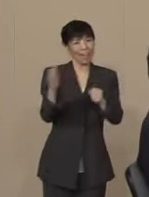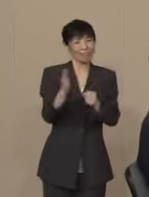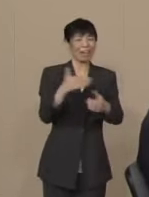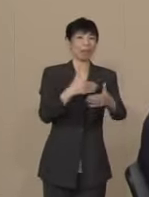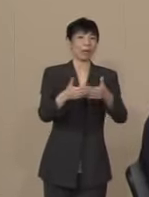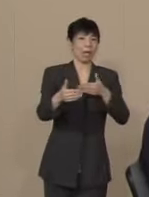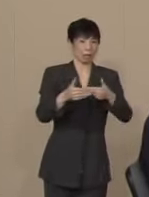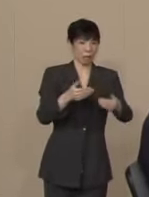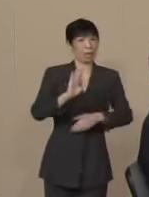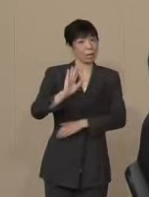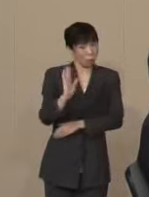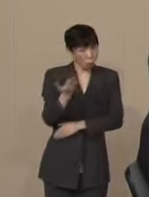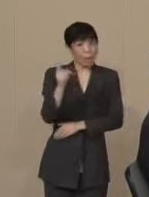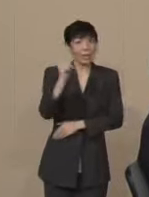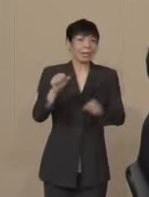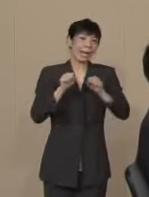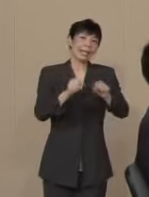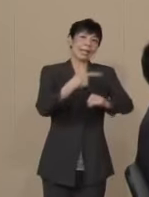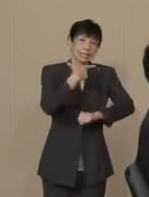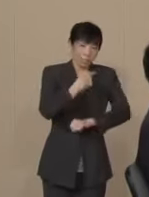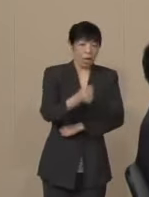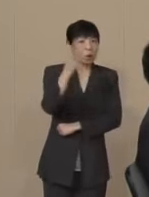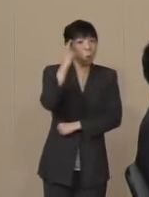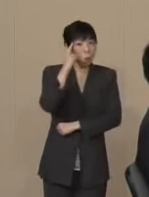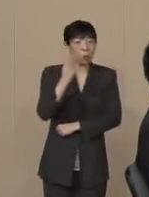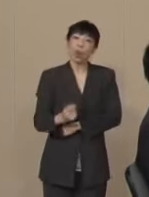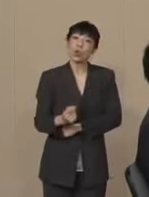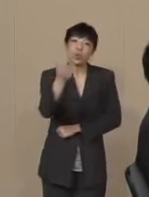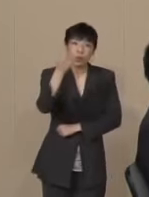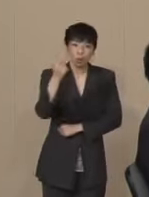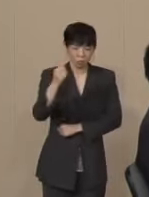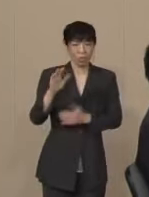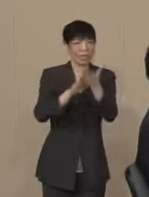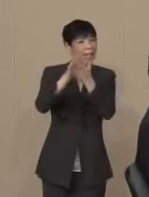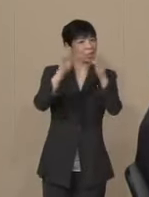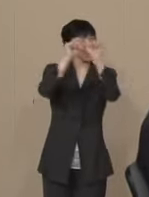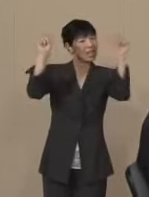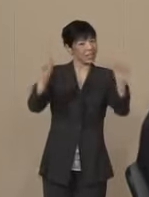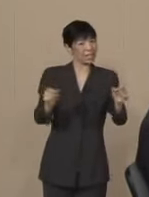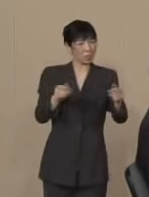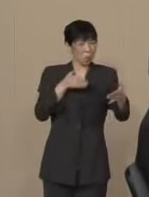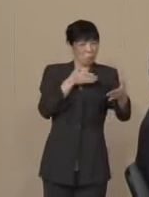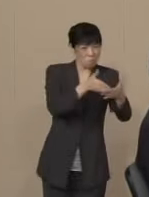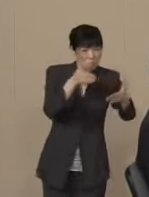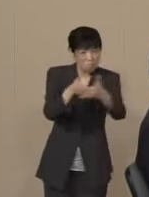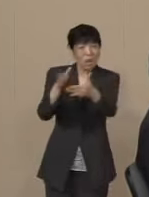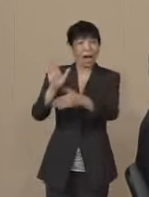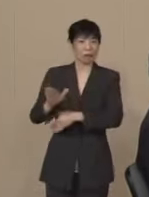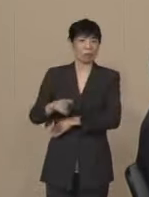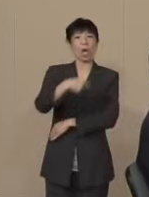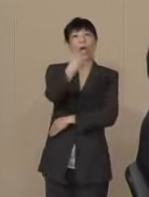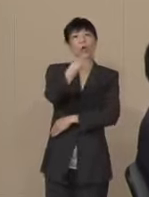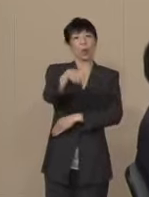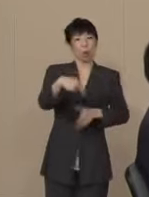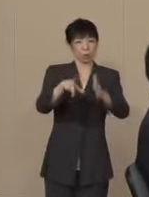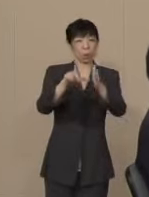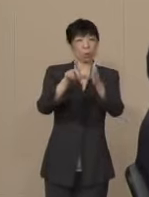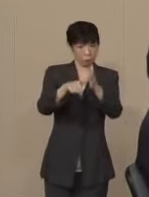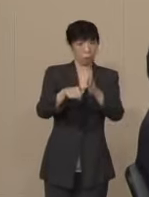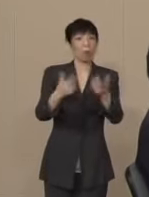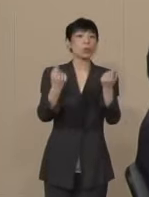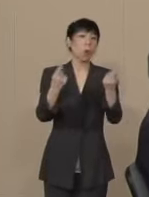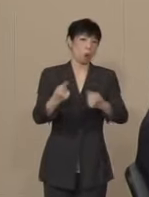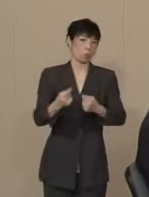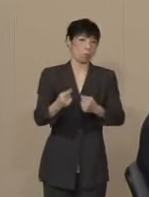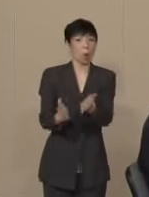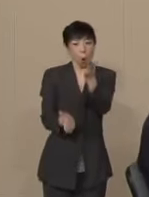あなたといるの、いつあなたと会うの、